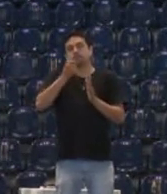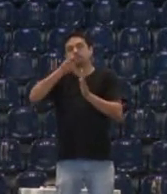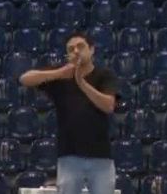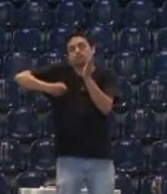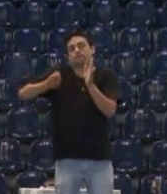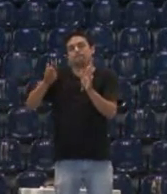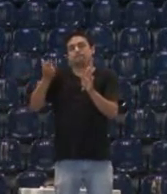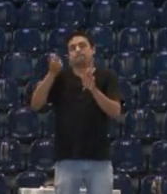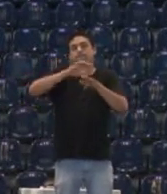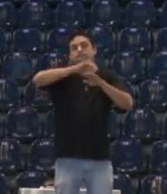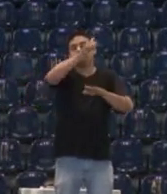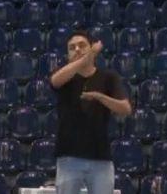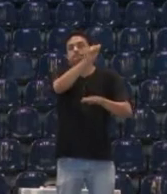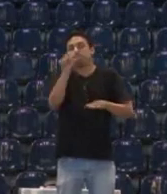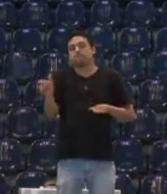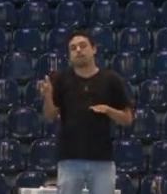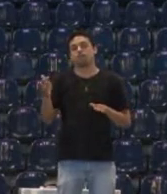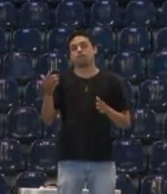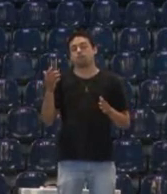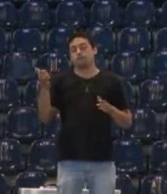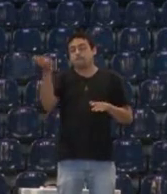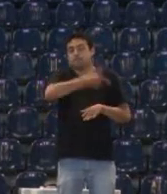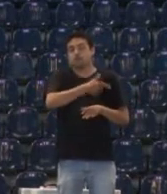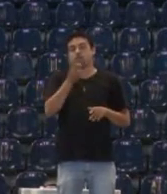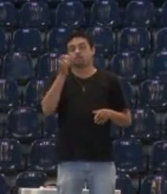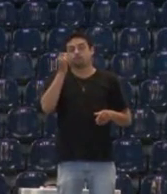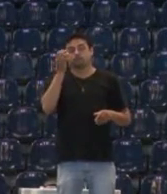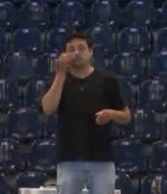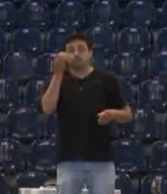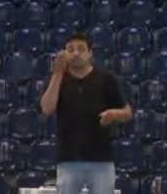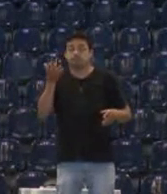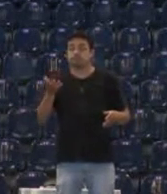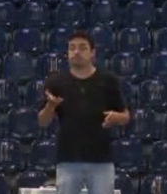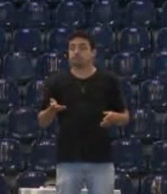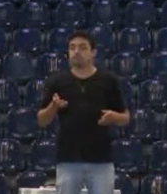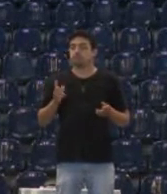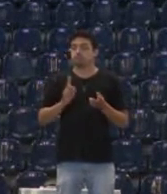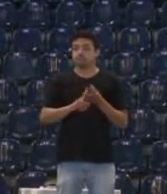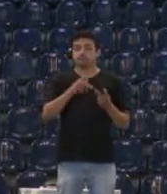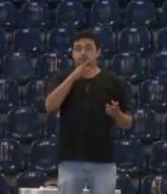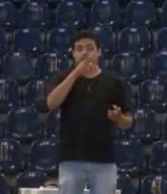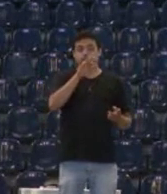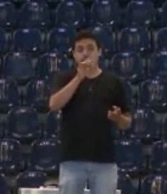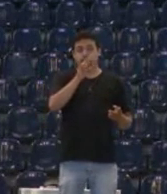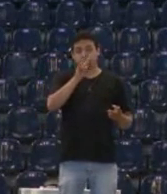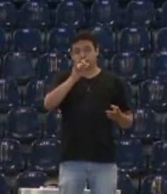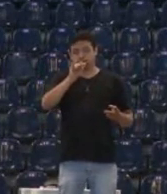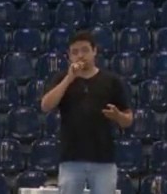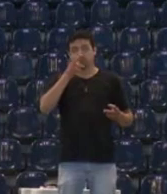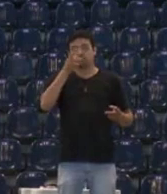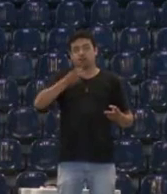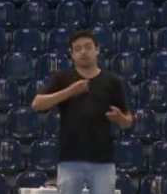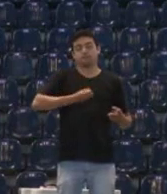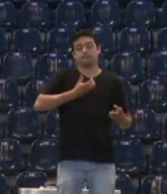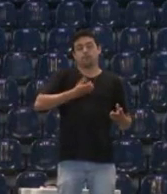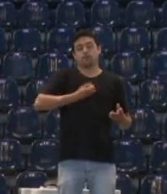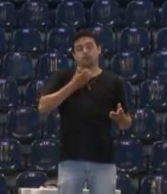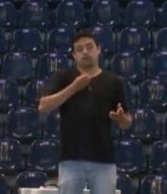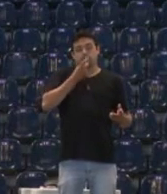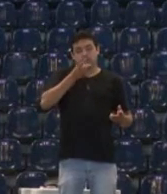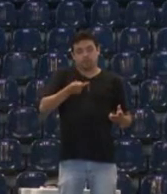faz melhor que eu quero ver e patativa diz em um de seus poemas